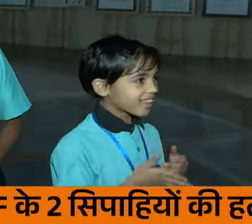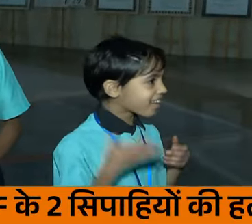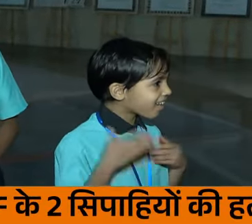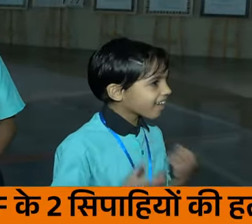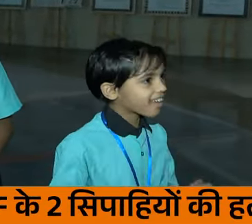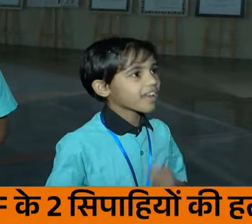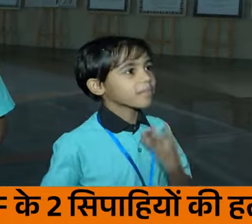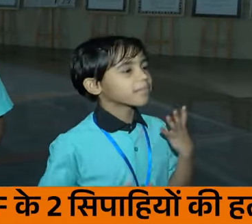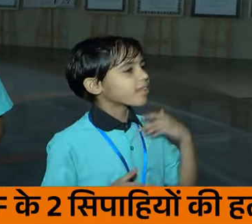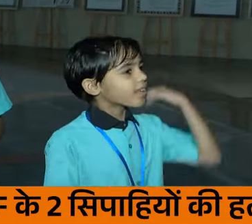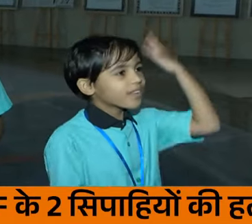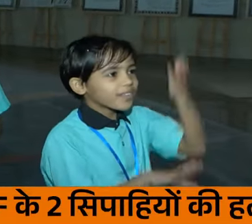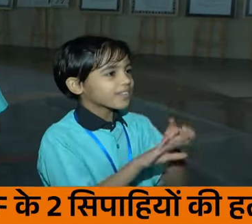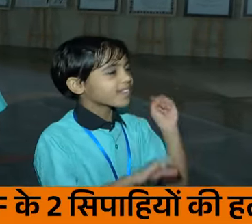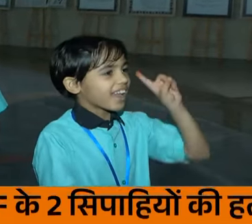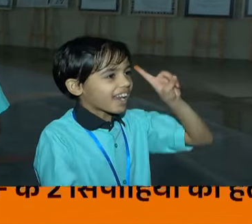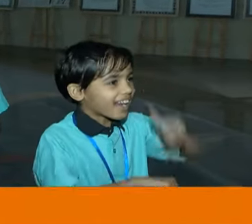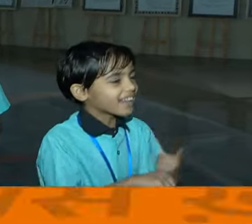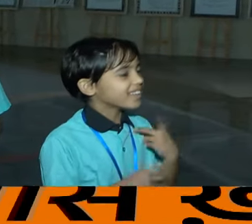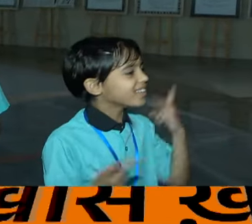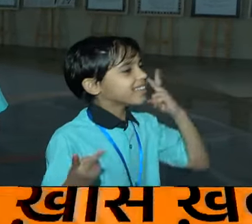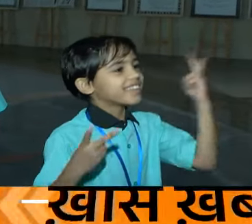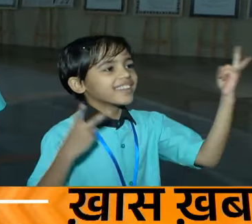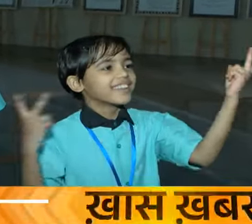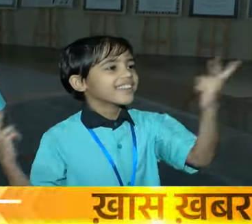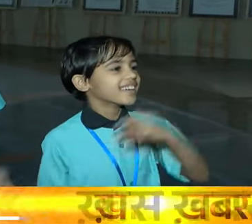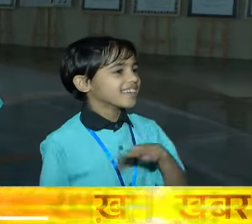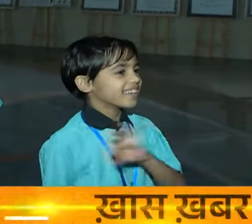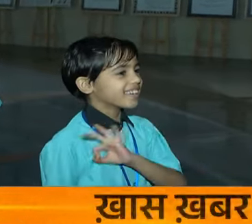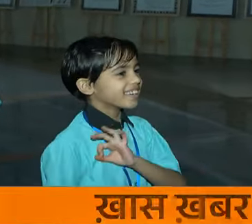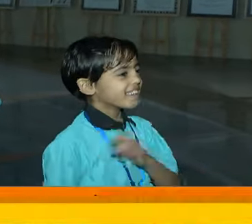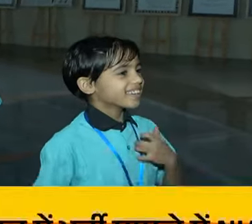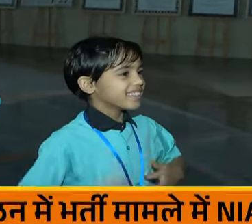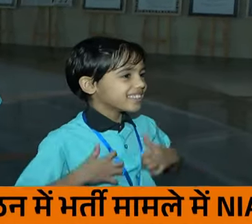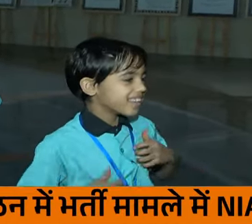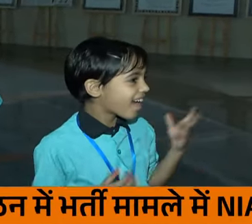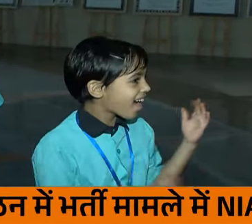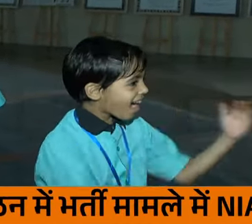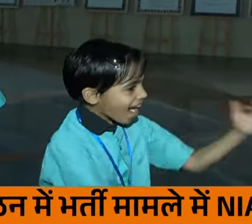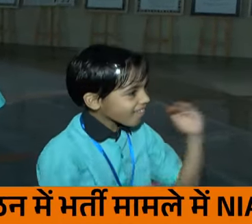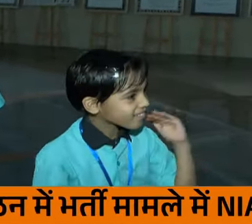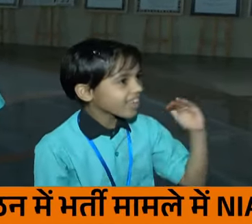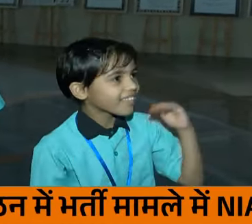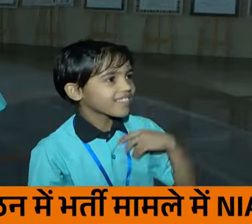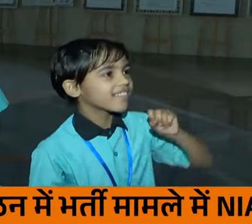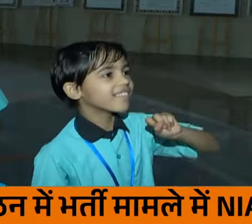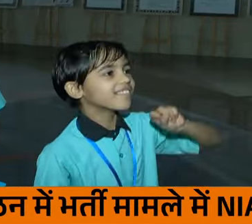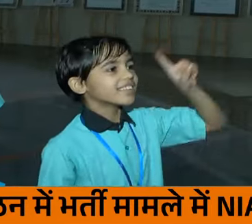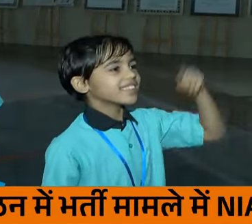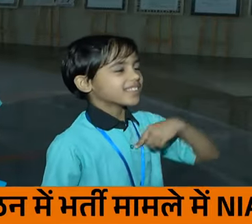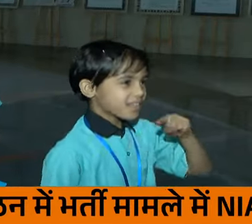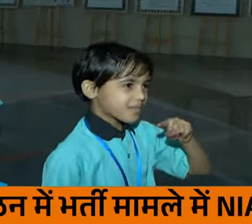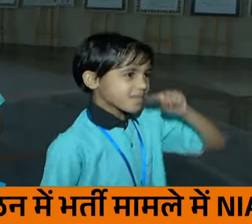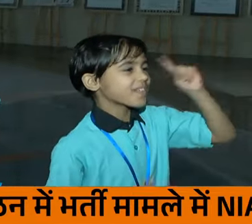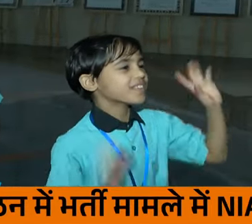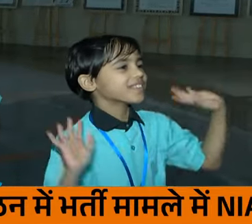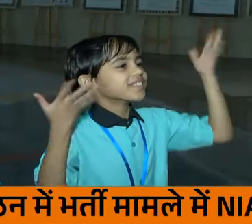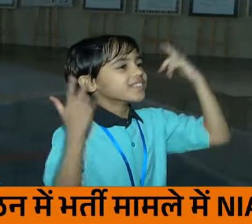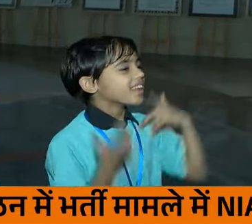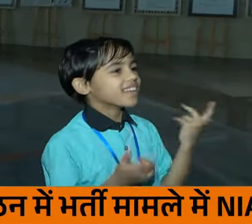जी है मैं यहां पर आई मुझे बहुत खुशी मैं पहली बार यहां पर आई हूँ और यह सारी चीजे देख रहे हूँ मुझे बहुत अच्छा लग रहा है और मुझे बहुत ही एक्साइटेड हूँ